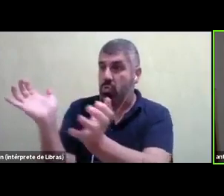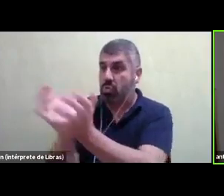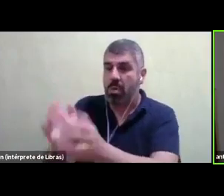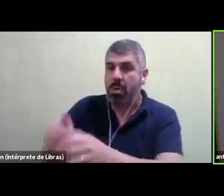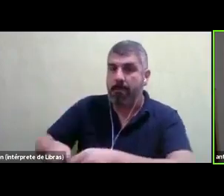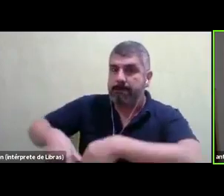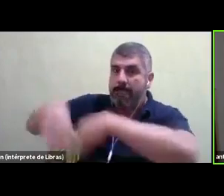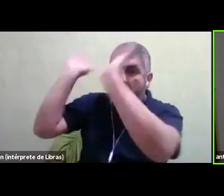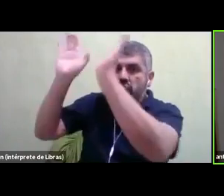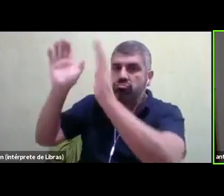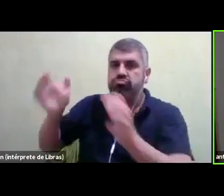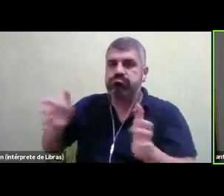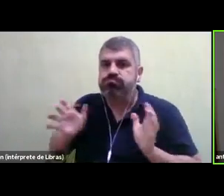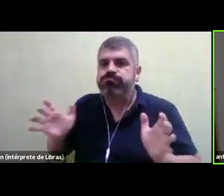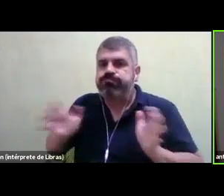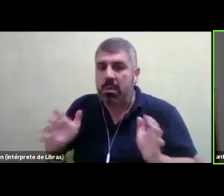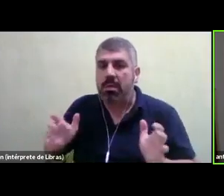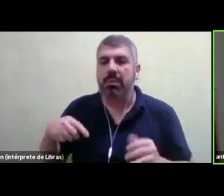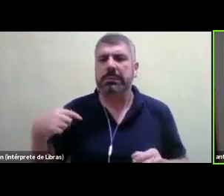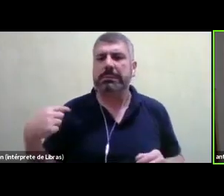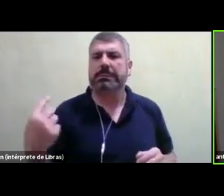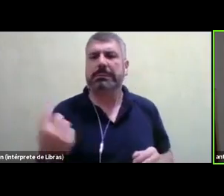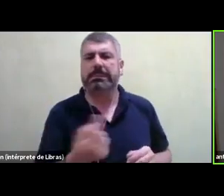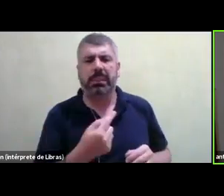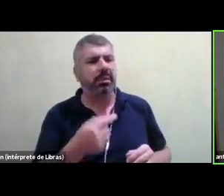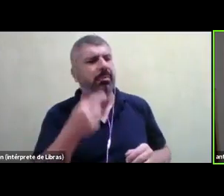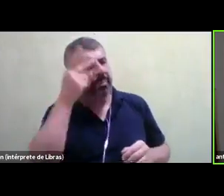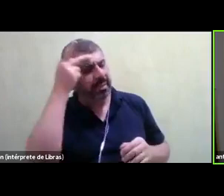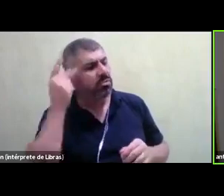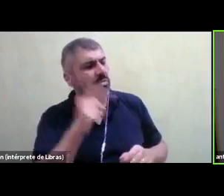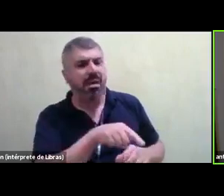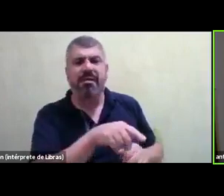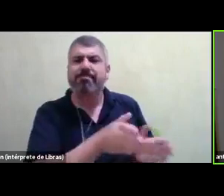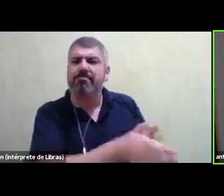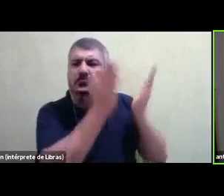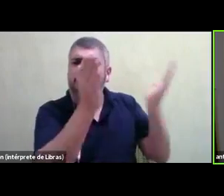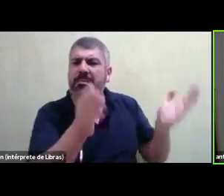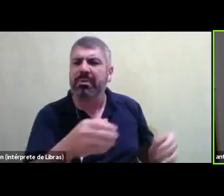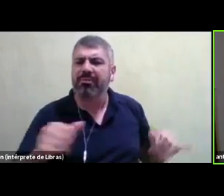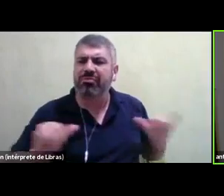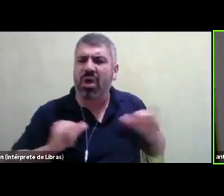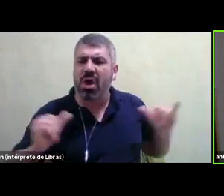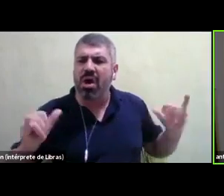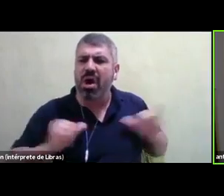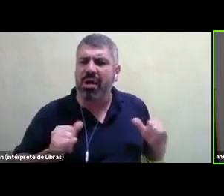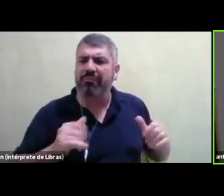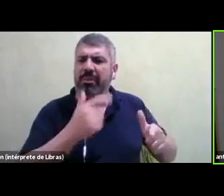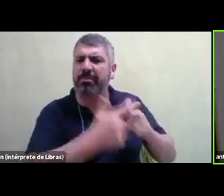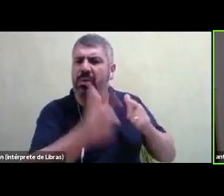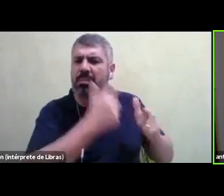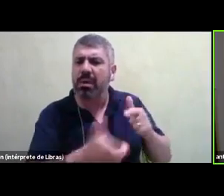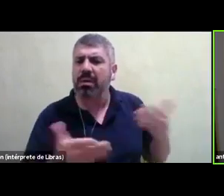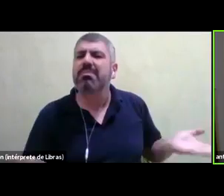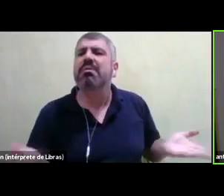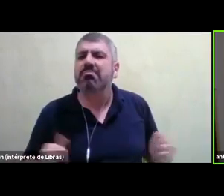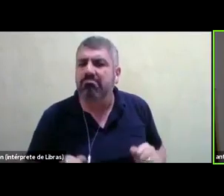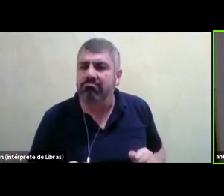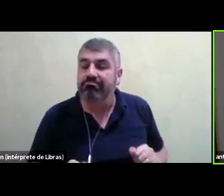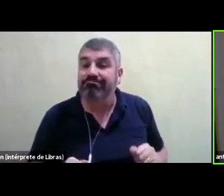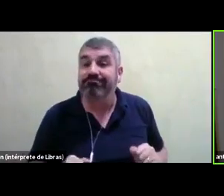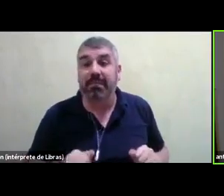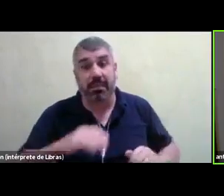de um olhar para esse outro em sofrimento, em uma situação vulnerável, que muitas vezes, né, como